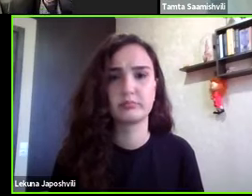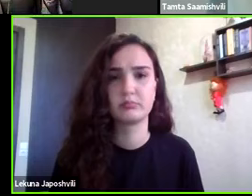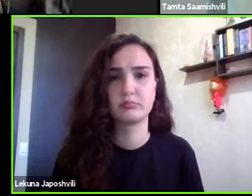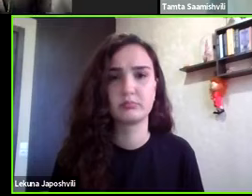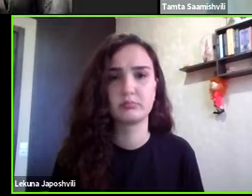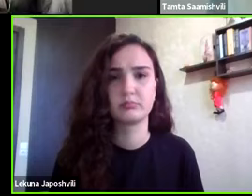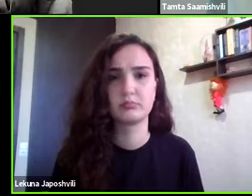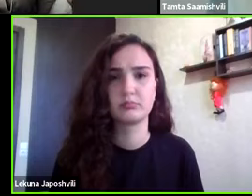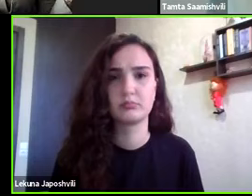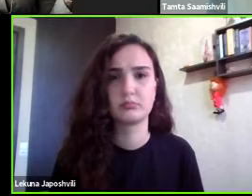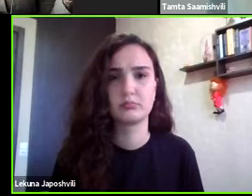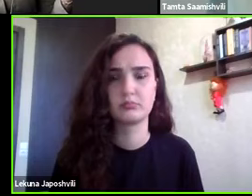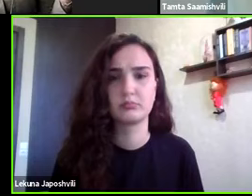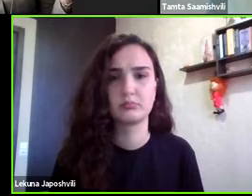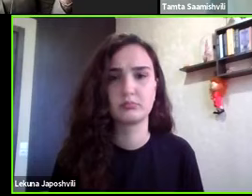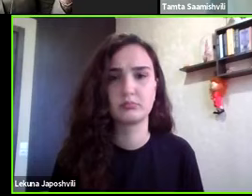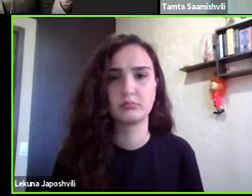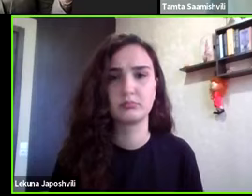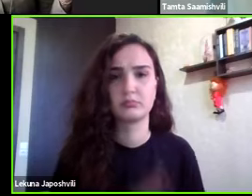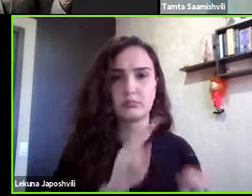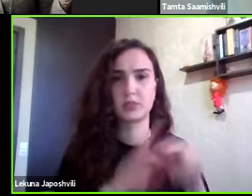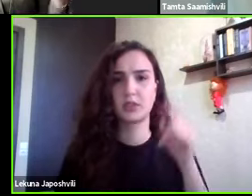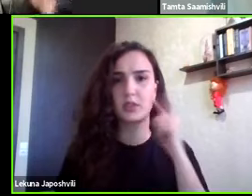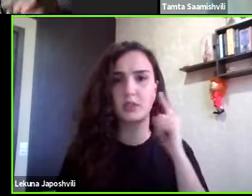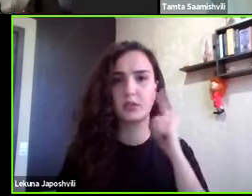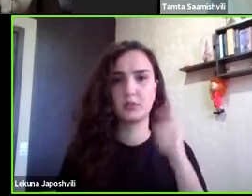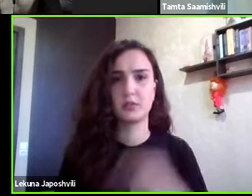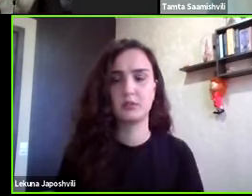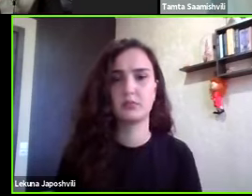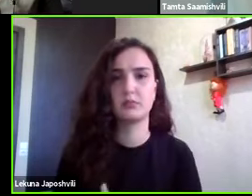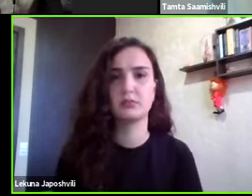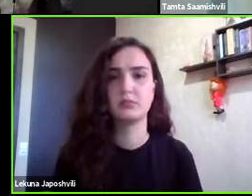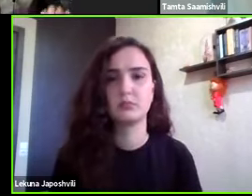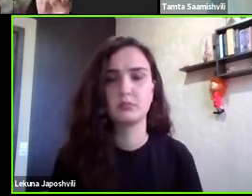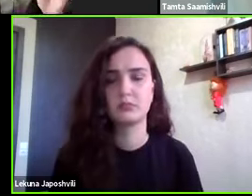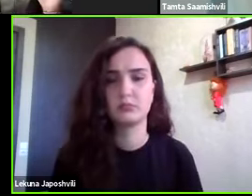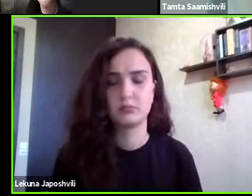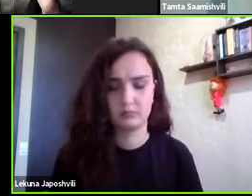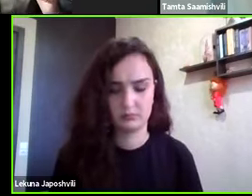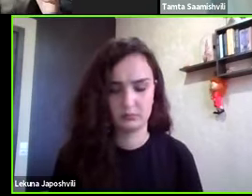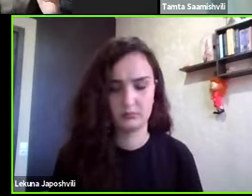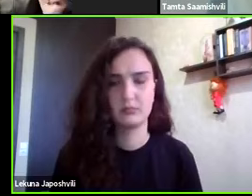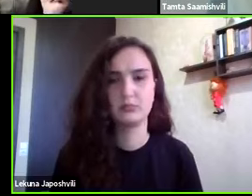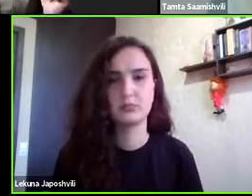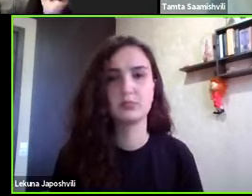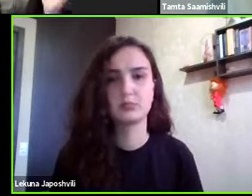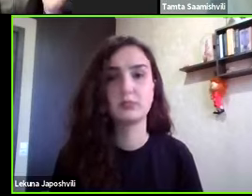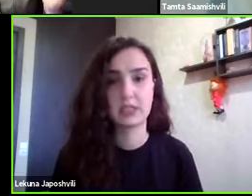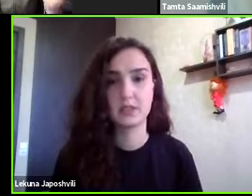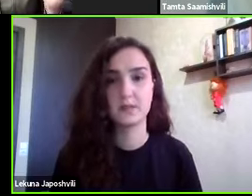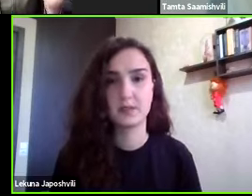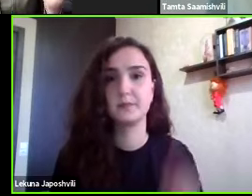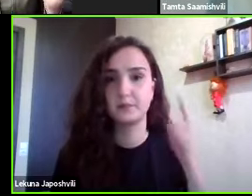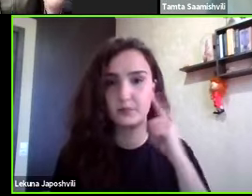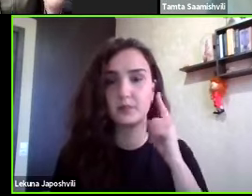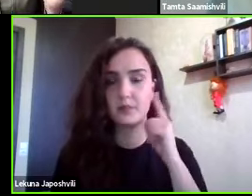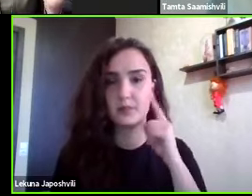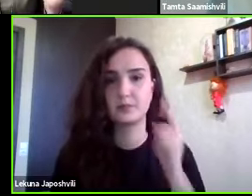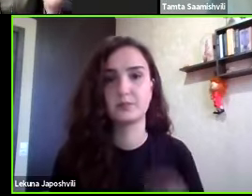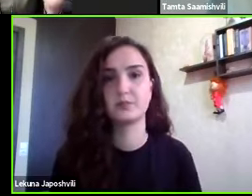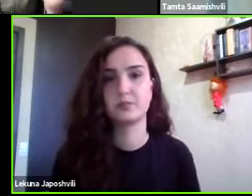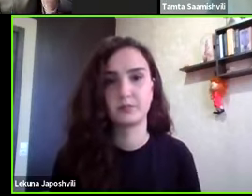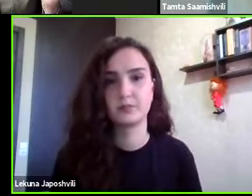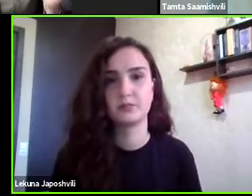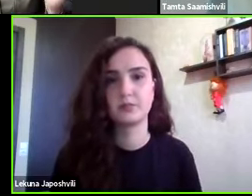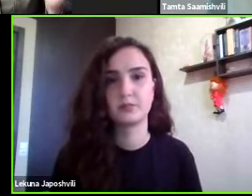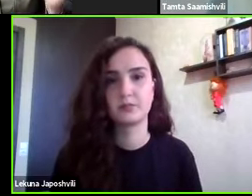ქალბატონო ირმა, დაიკარგა თქვენი ხმა. აღარ გესმის? არის მის ჩემი ხმა. აი ახლა გესმის, ახლა